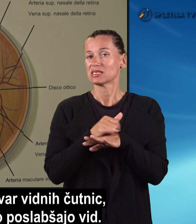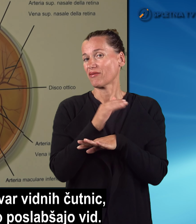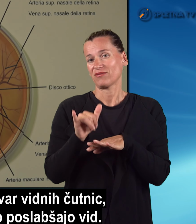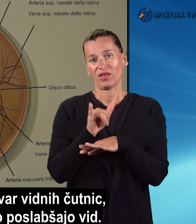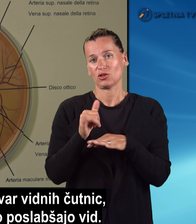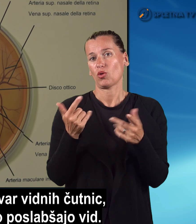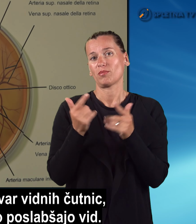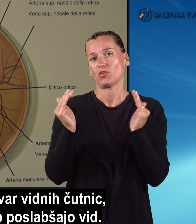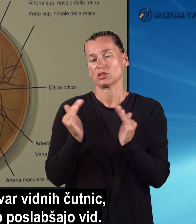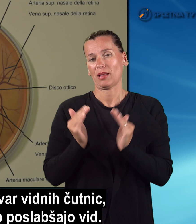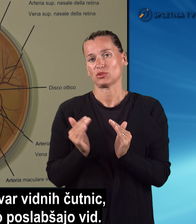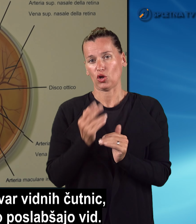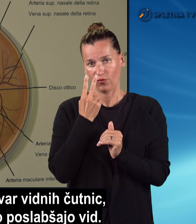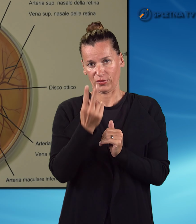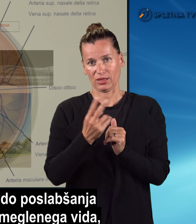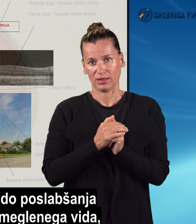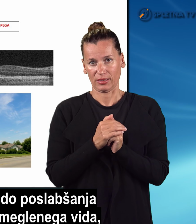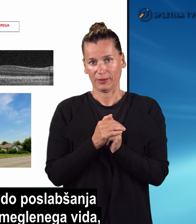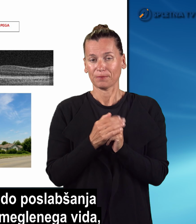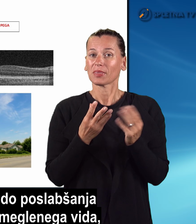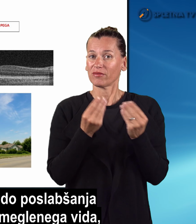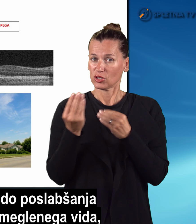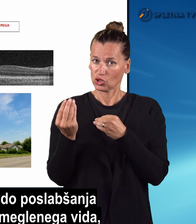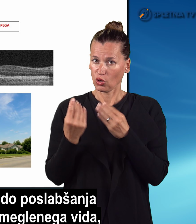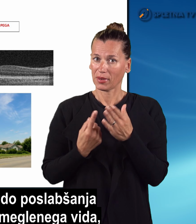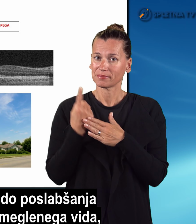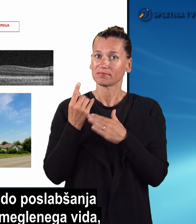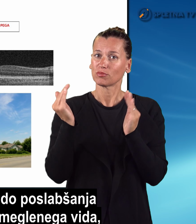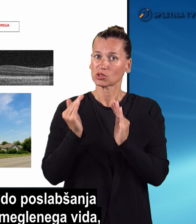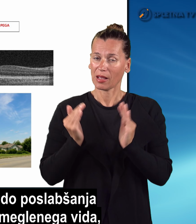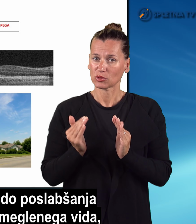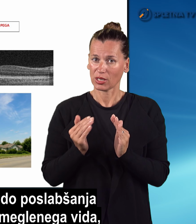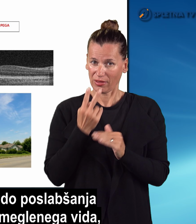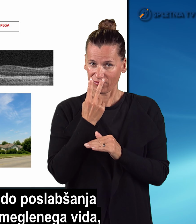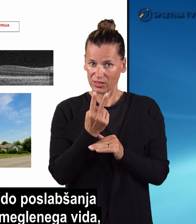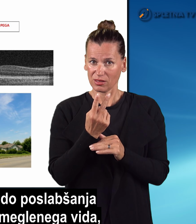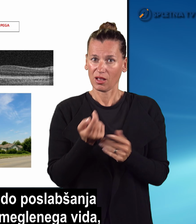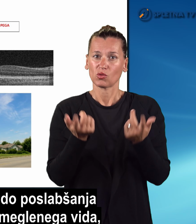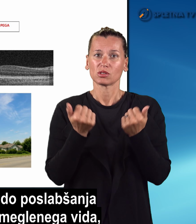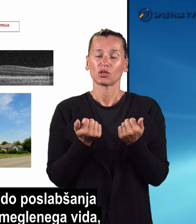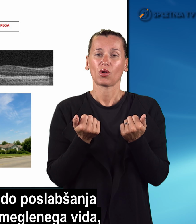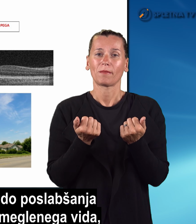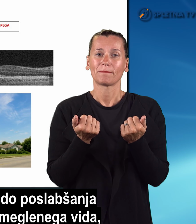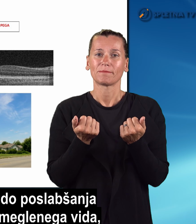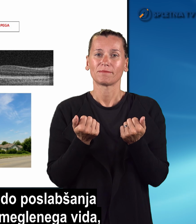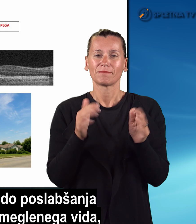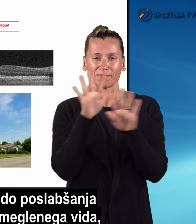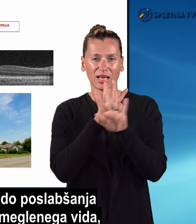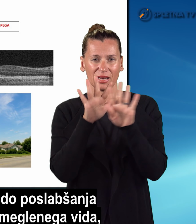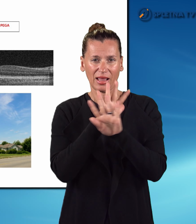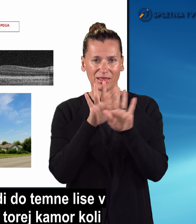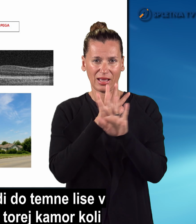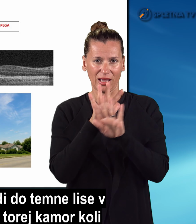lahko poslabšajo vid. Večinoma pride do poslabšanja vida oziroma do meglenega